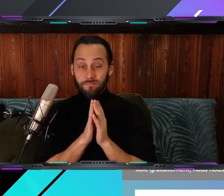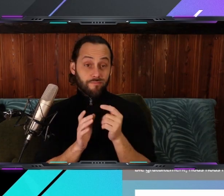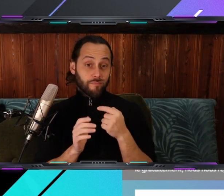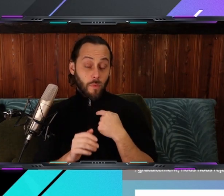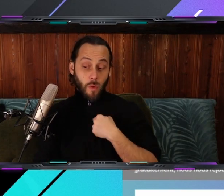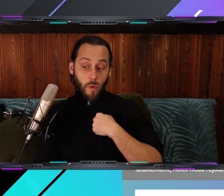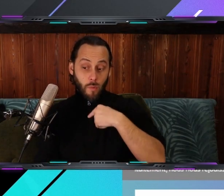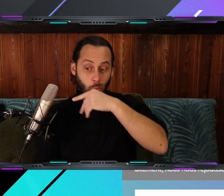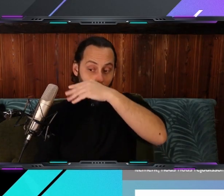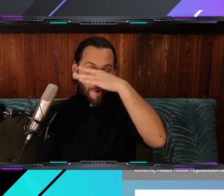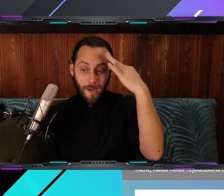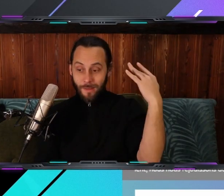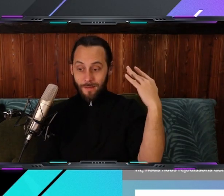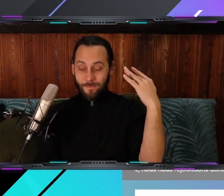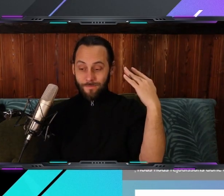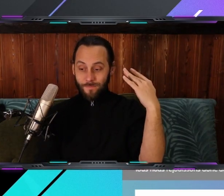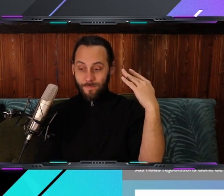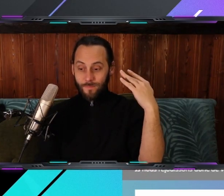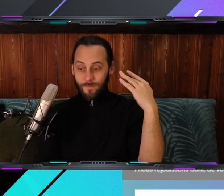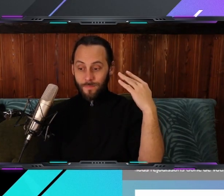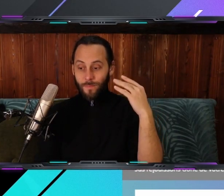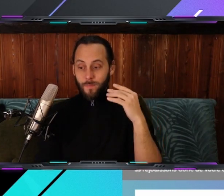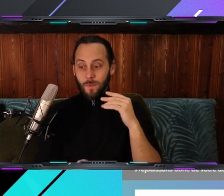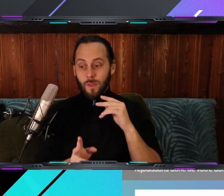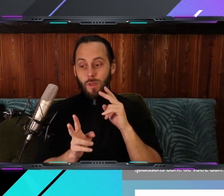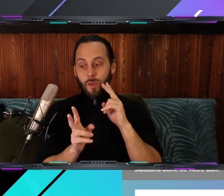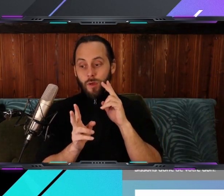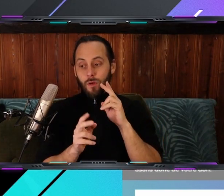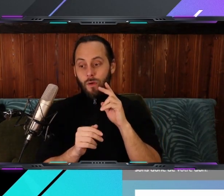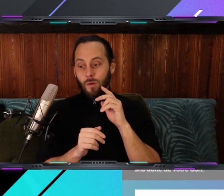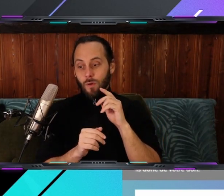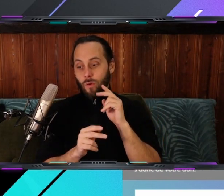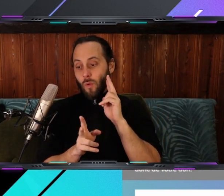C'était moi malade.